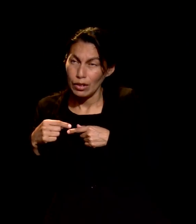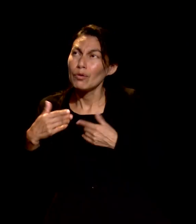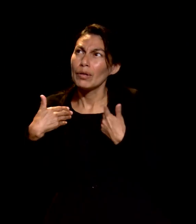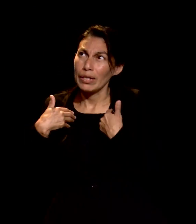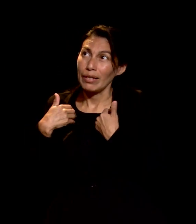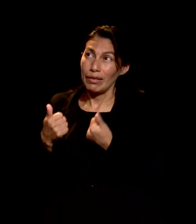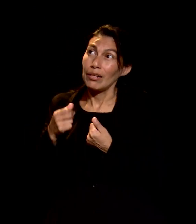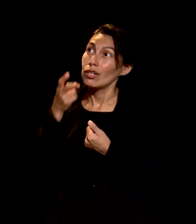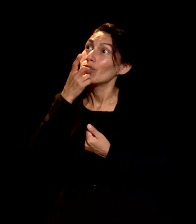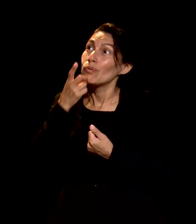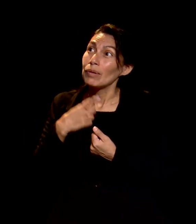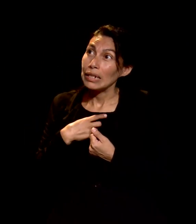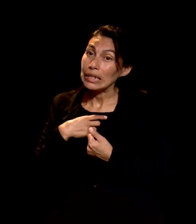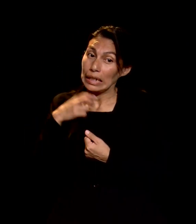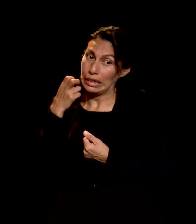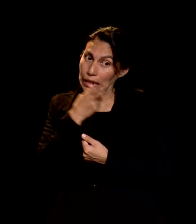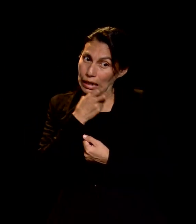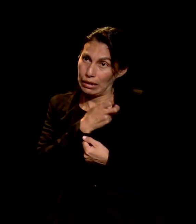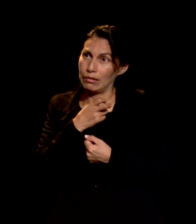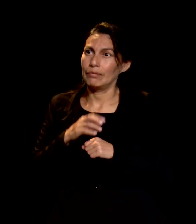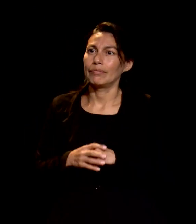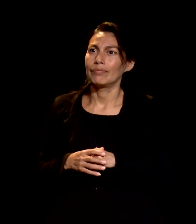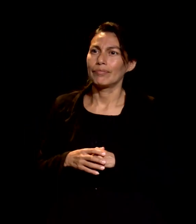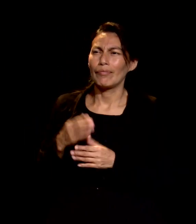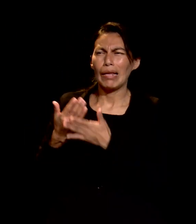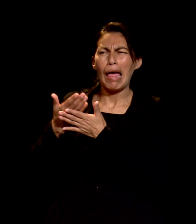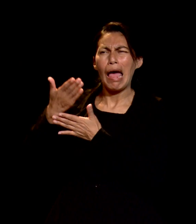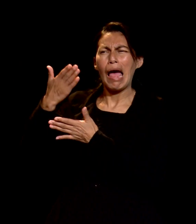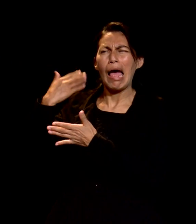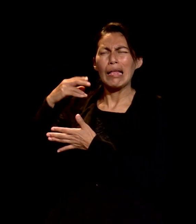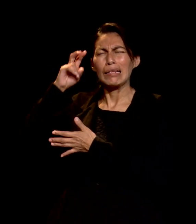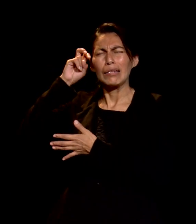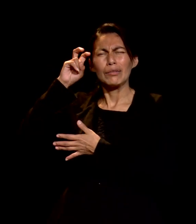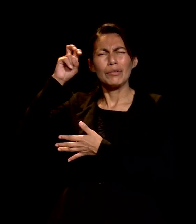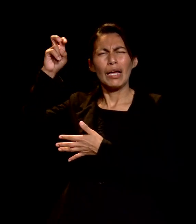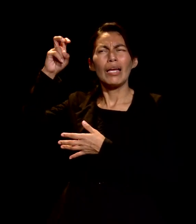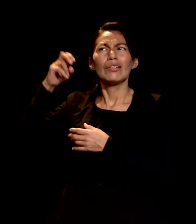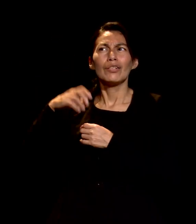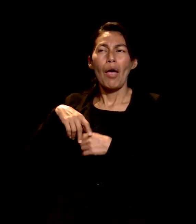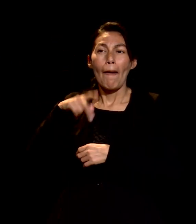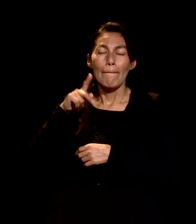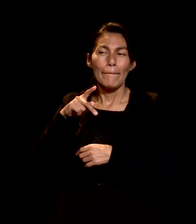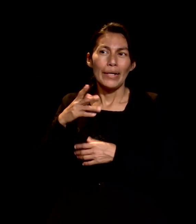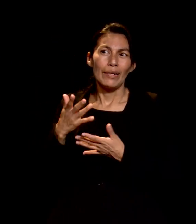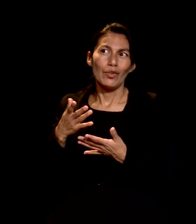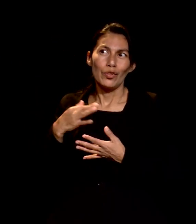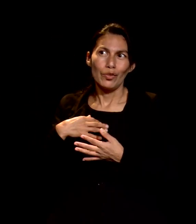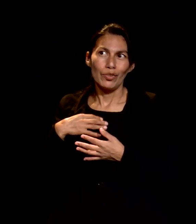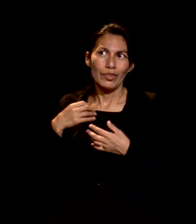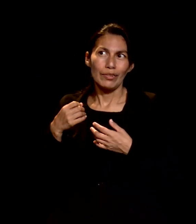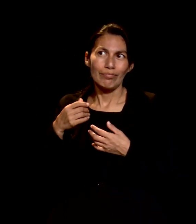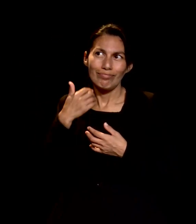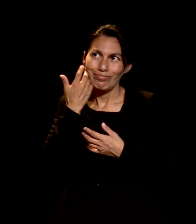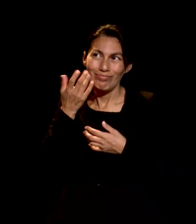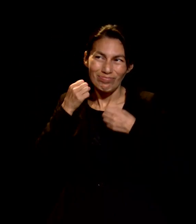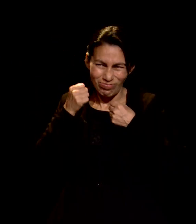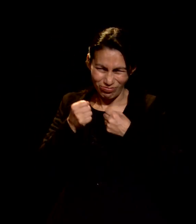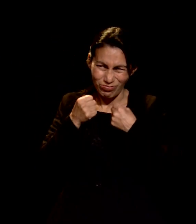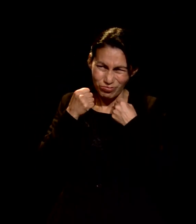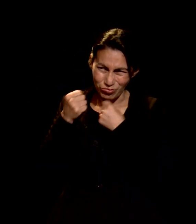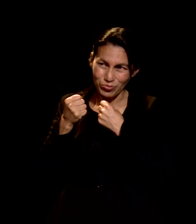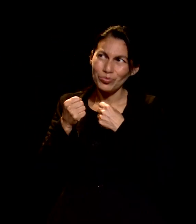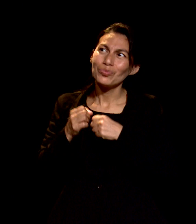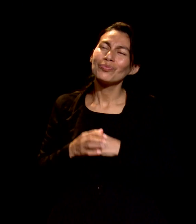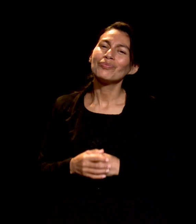que tú me estás diciendo que él es la persona ya me lo había mostrado en sueño pero aún así yo no quería aceptarlo quería una confirmación